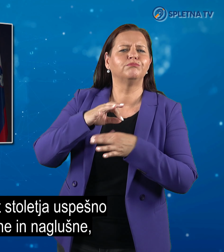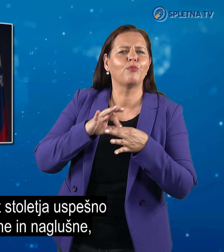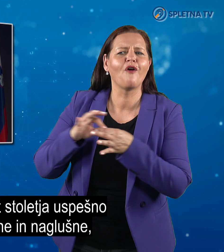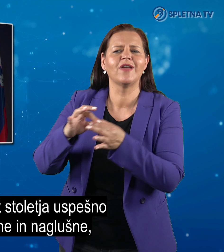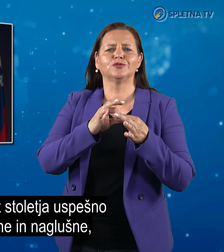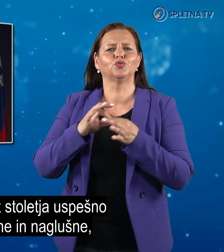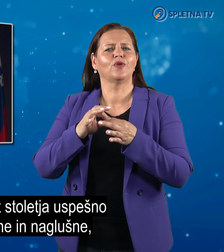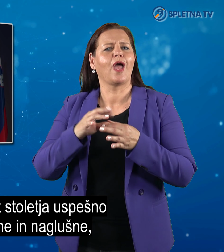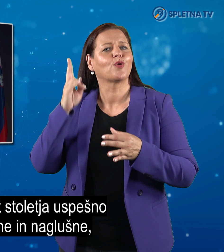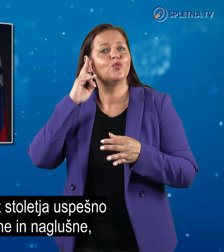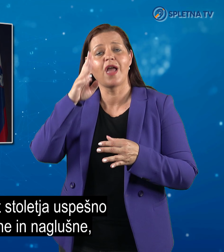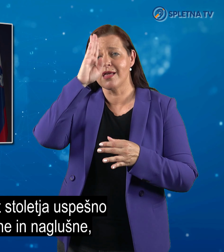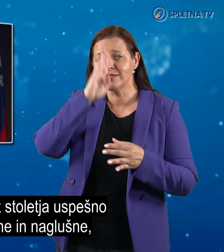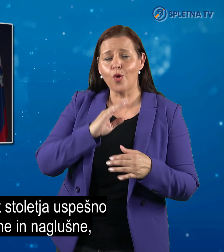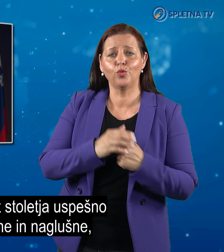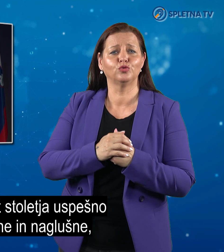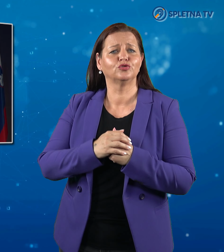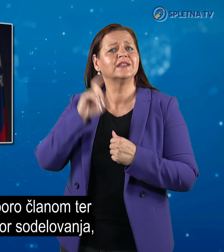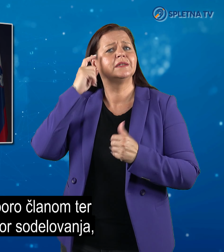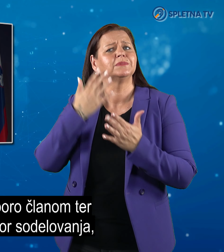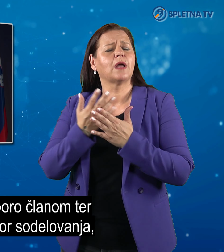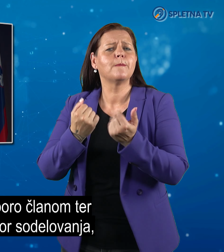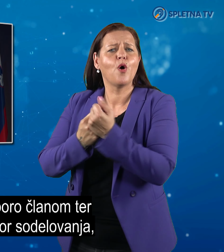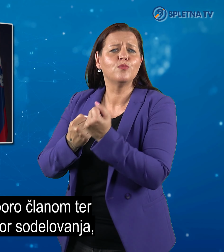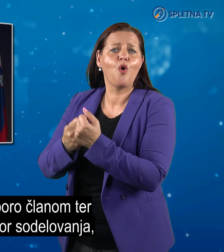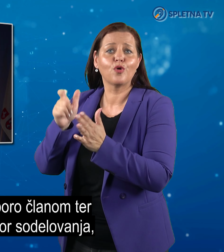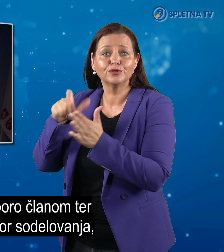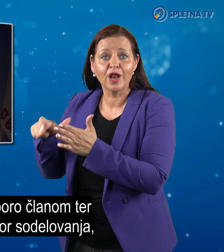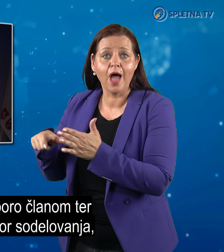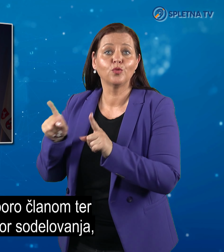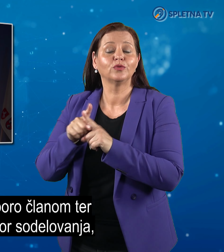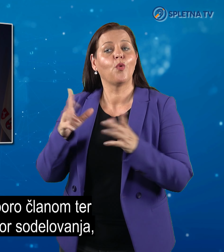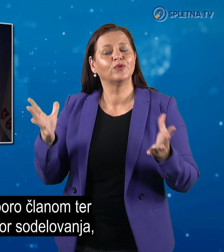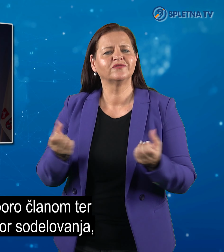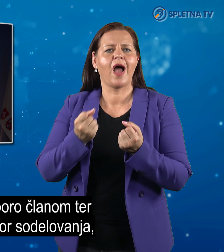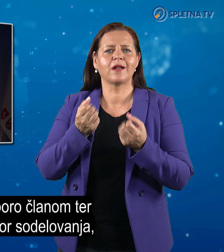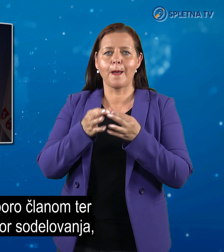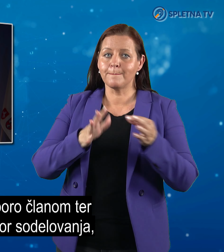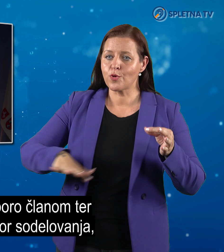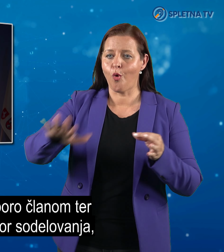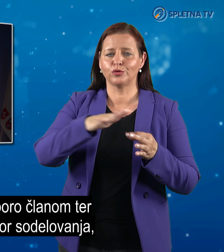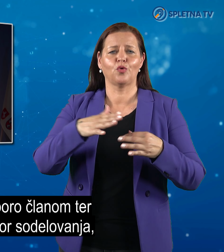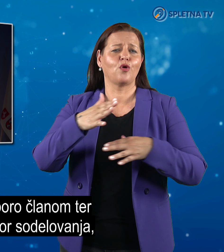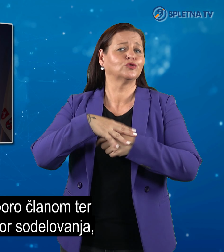naglušne, skrbi za podporo članom ter ustvarja prostor sodelovanja, razumevanja in prijateljstva.